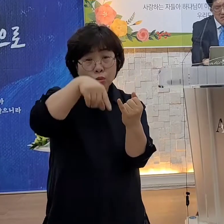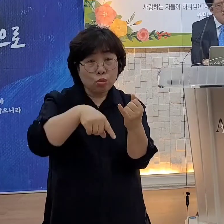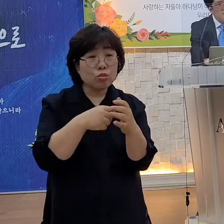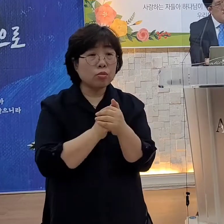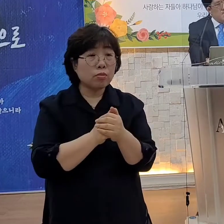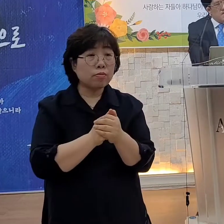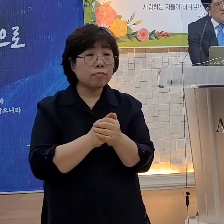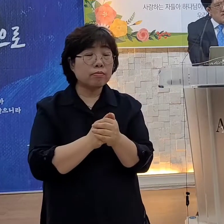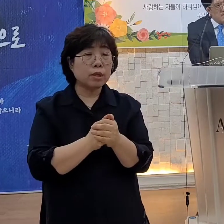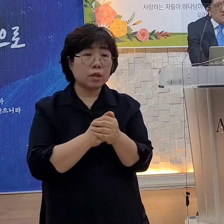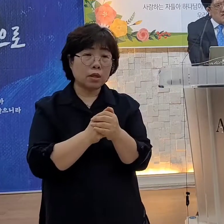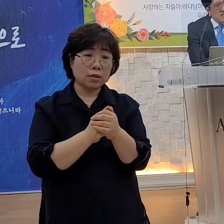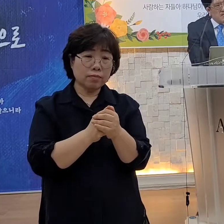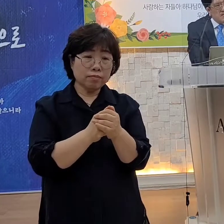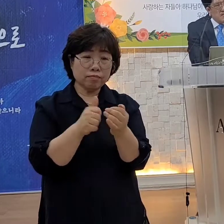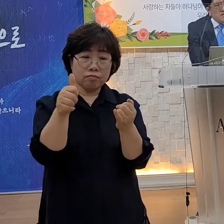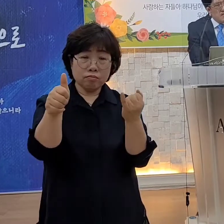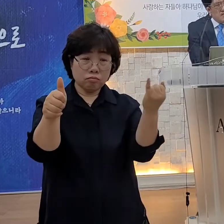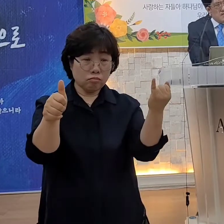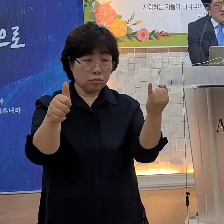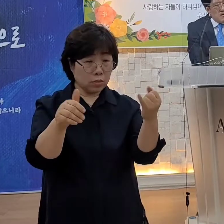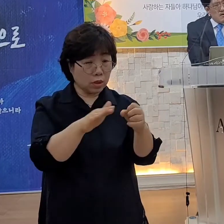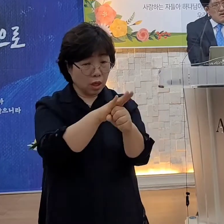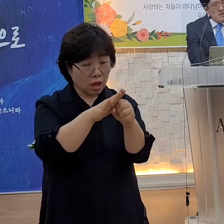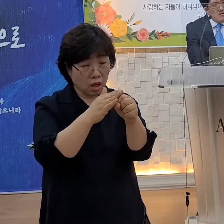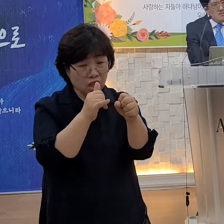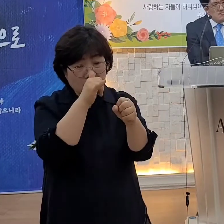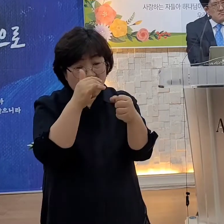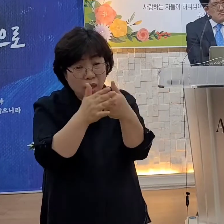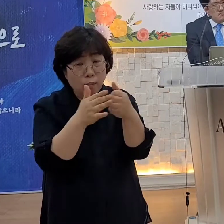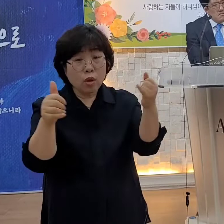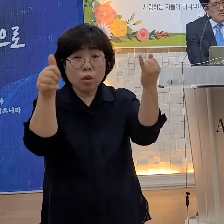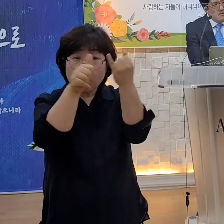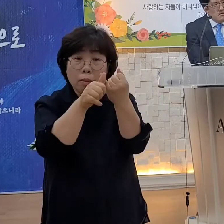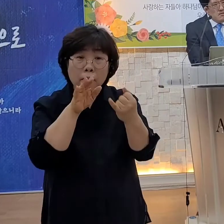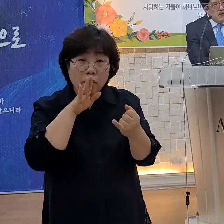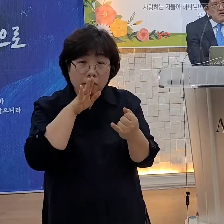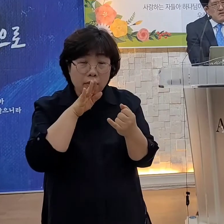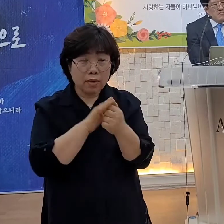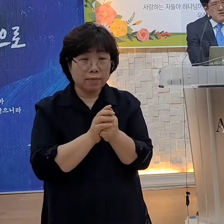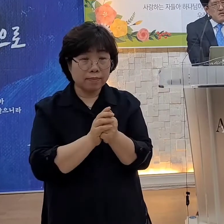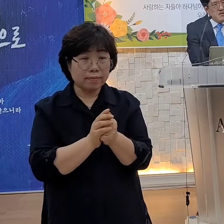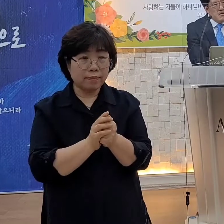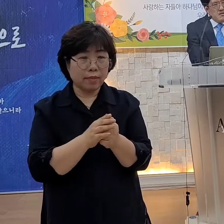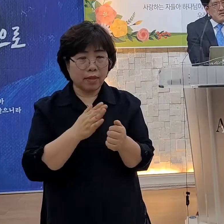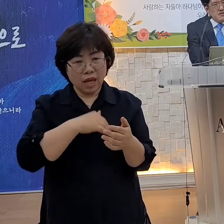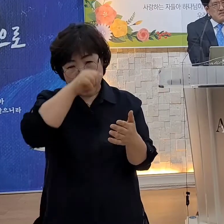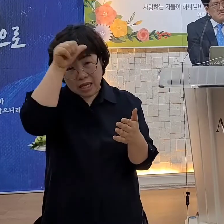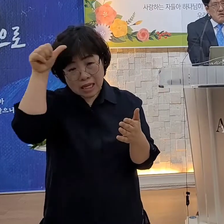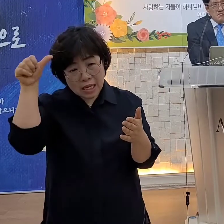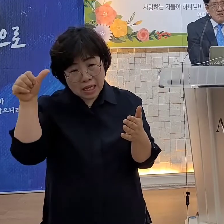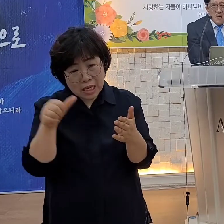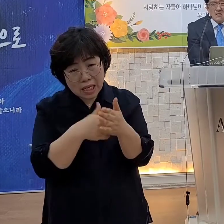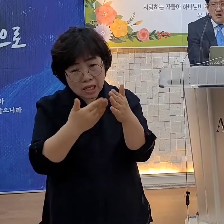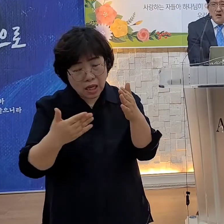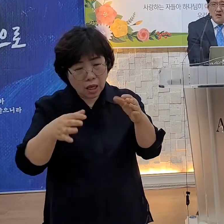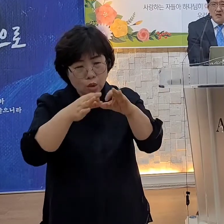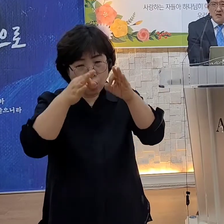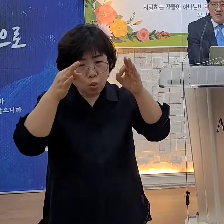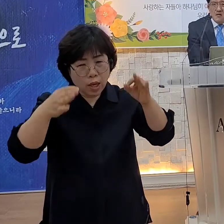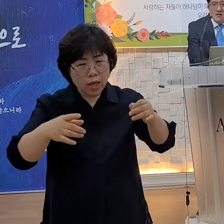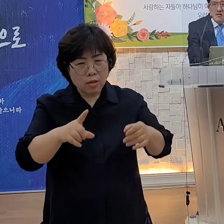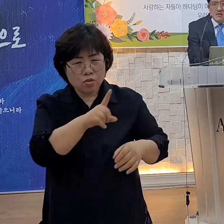합니다. 왜 결혼합니까? 이 나의 평생의 최고의